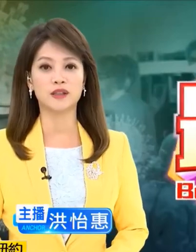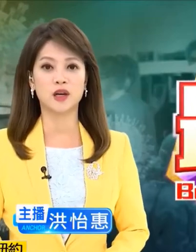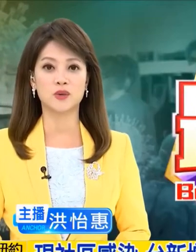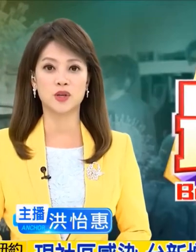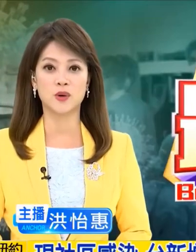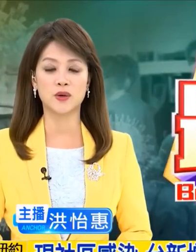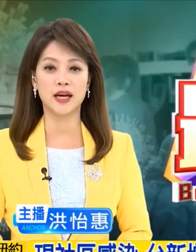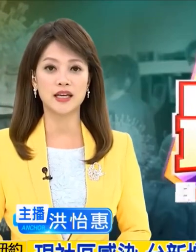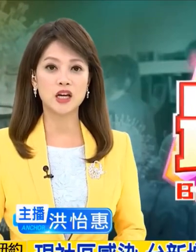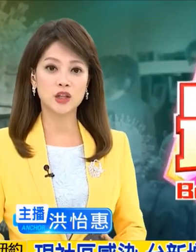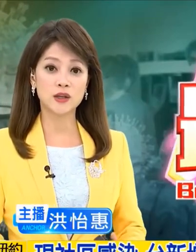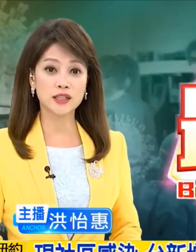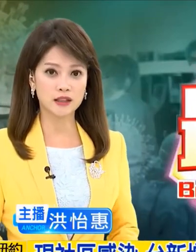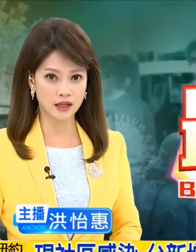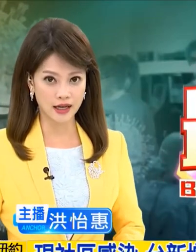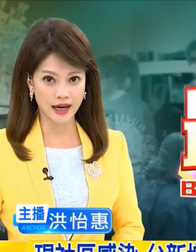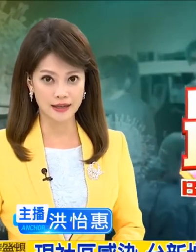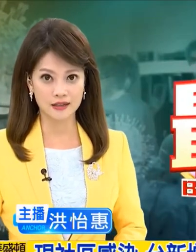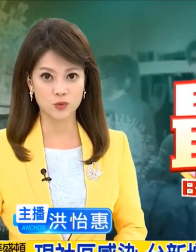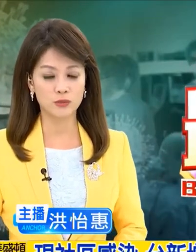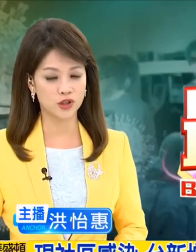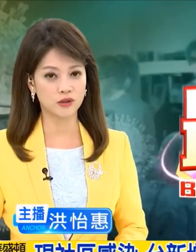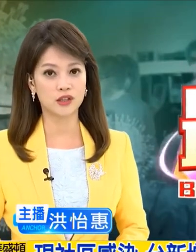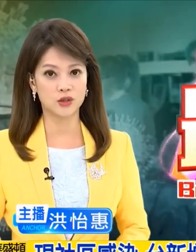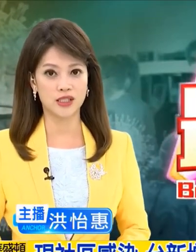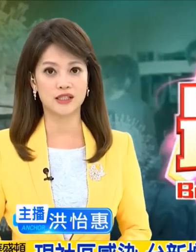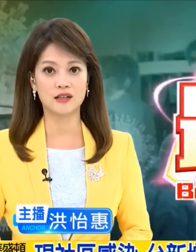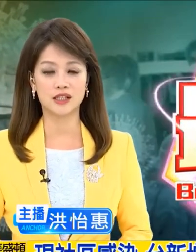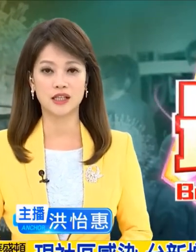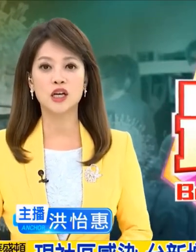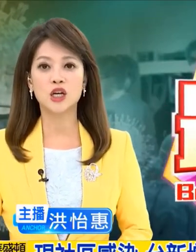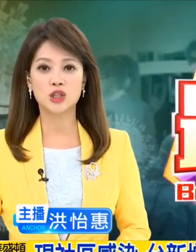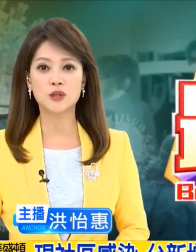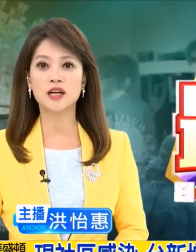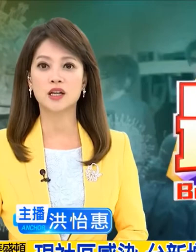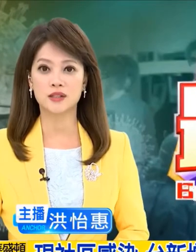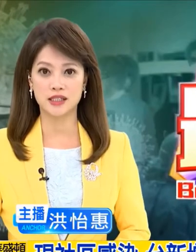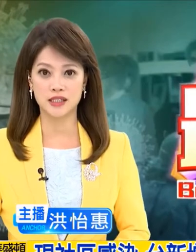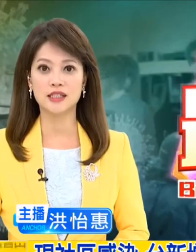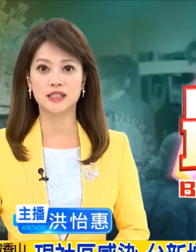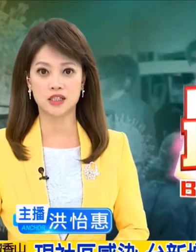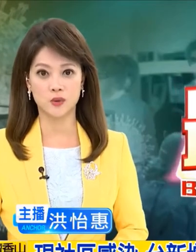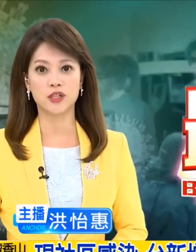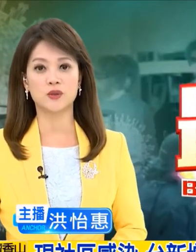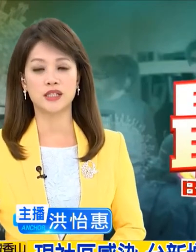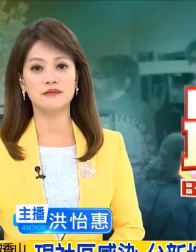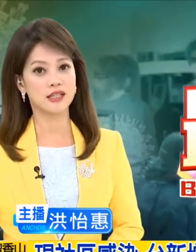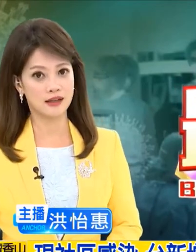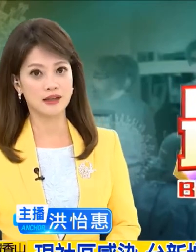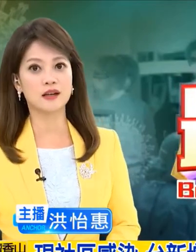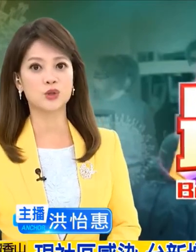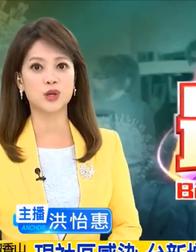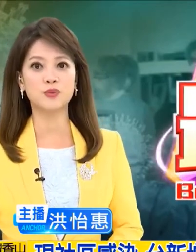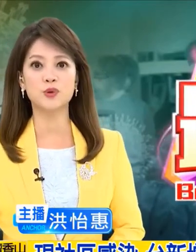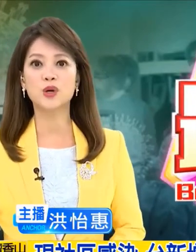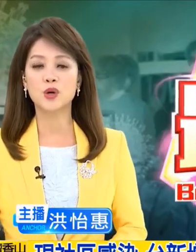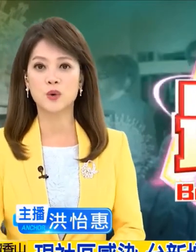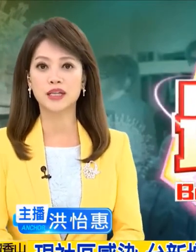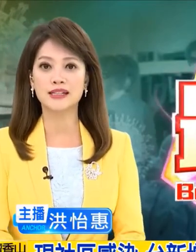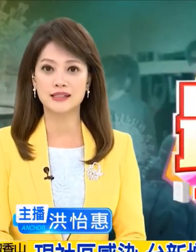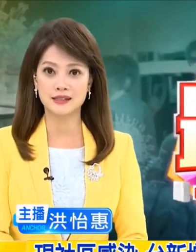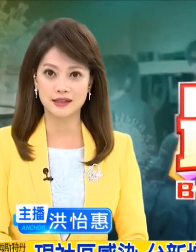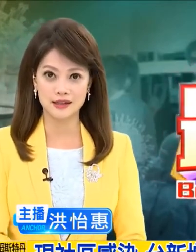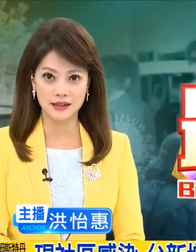闻全球报道，我是洪一慧。大家焦点要来看一个我们收到的最新消息，中央流行疫情指挥中心在刚刚宣